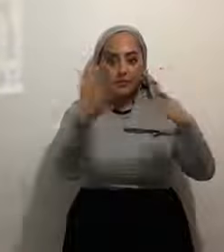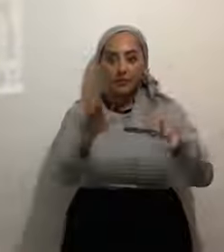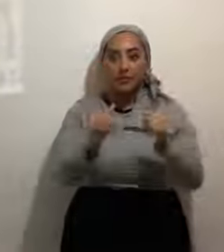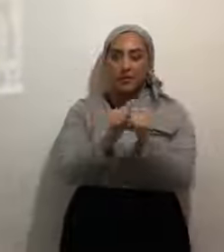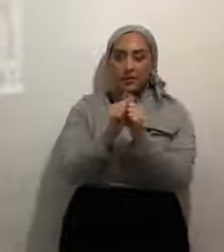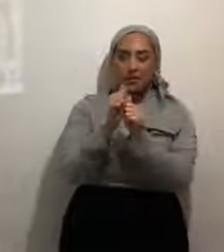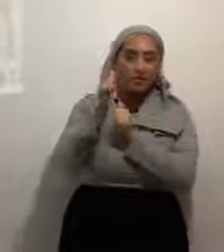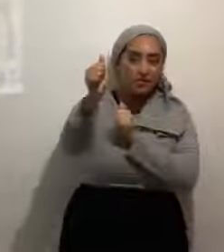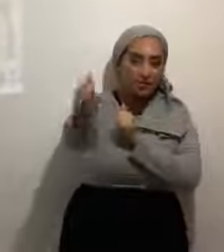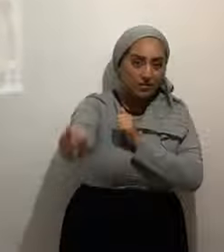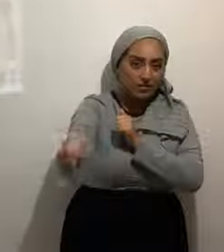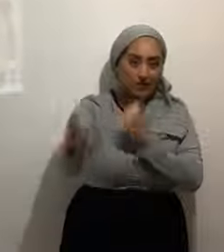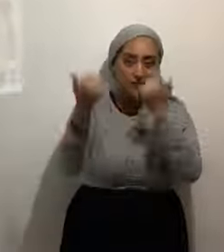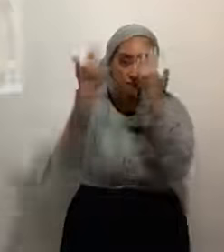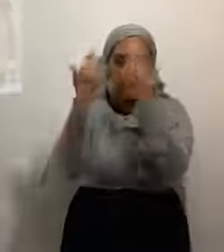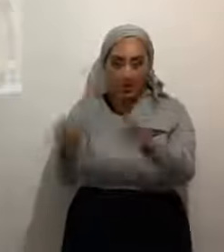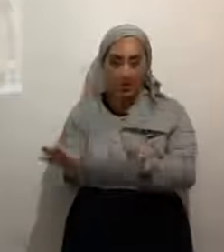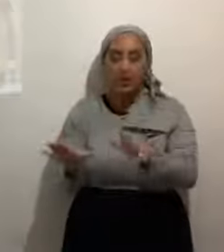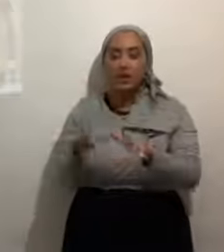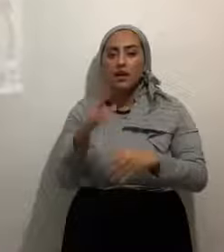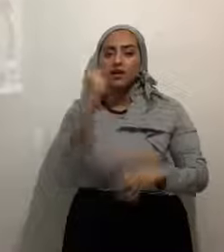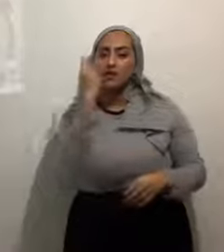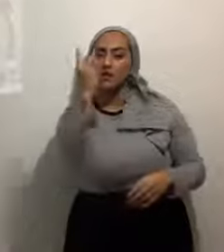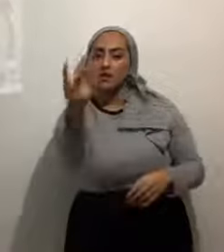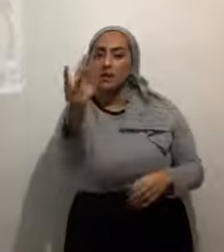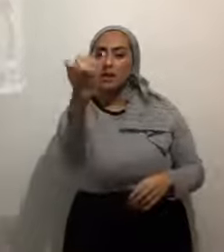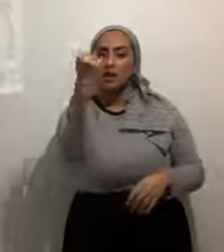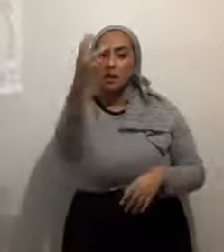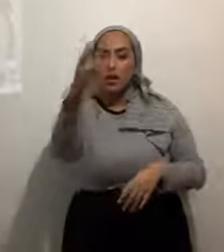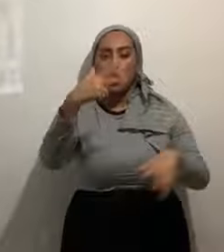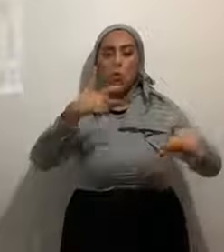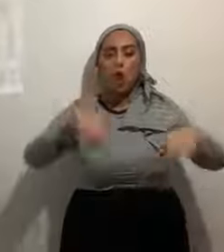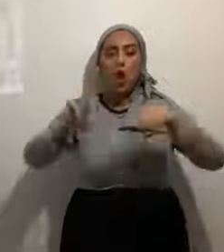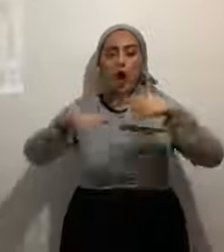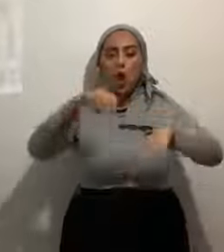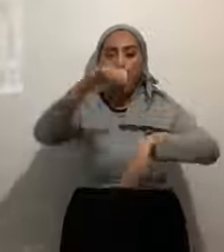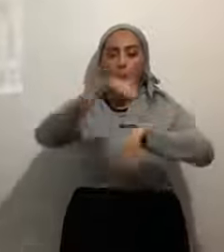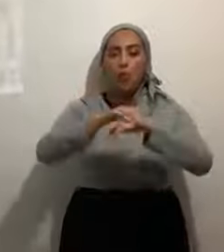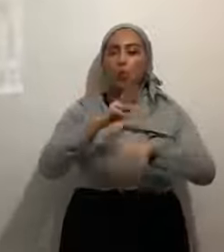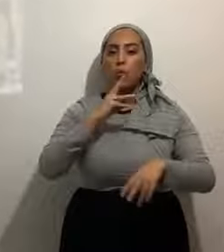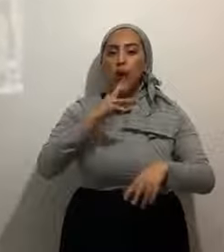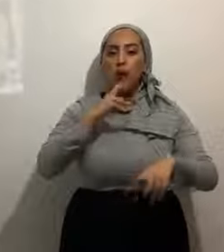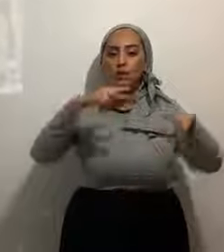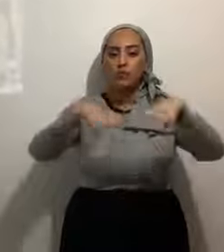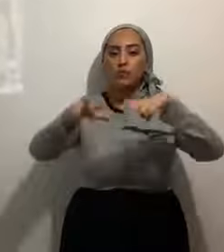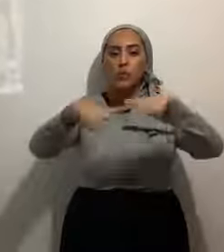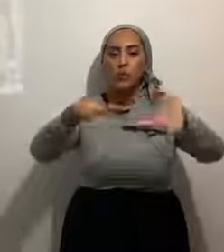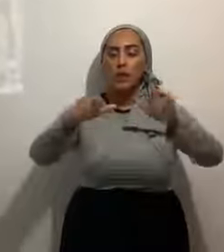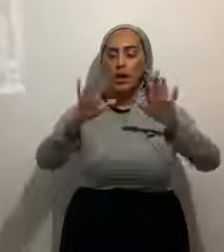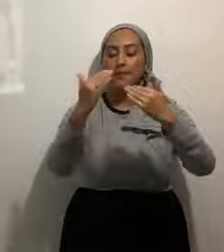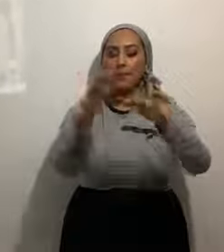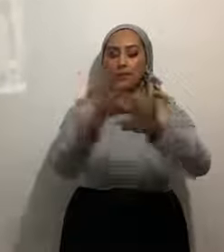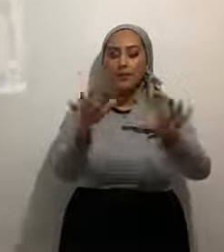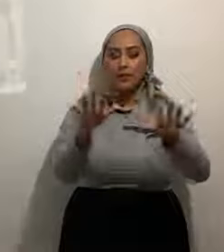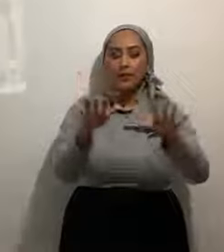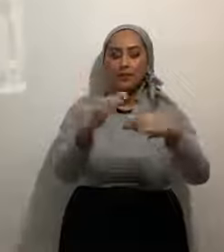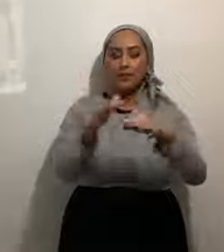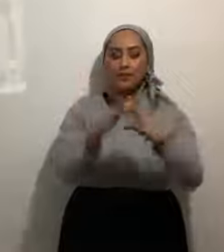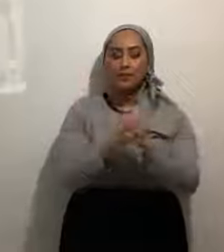kilómetros, vieron a Yahshua que andaba sobre el mar. A ver, vamos a ver. Vieron